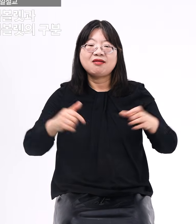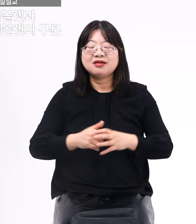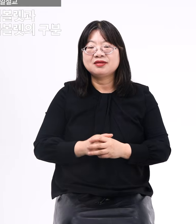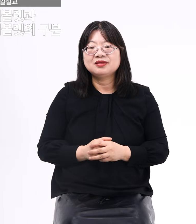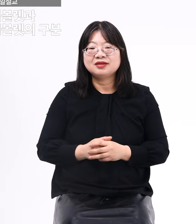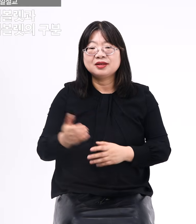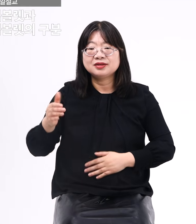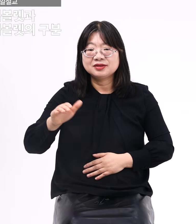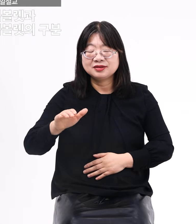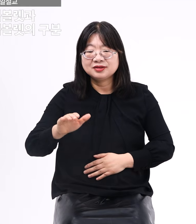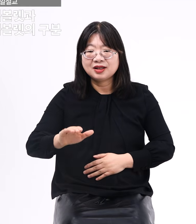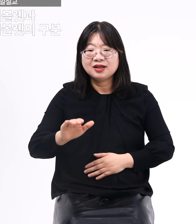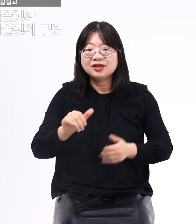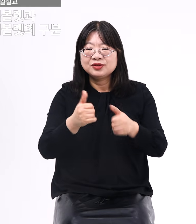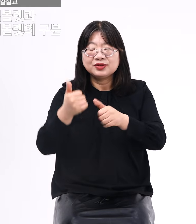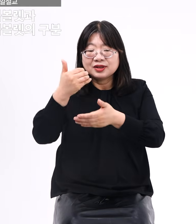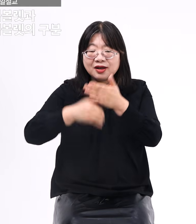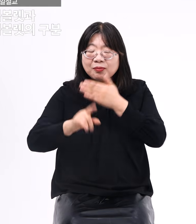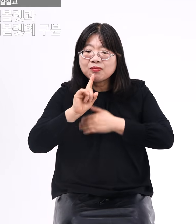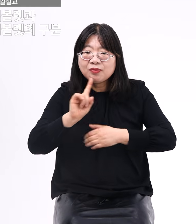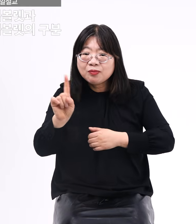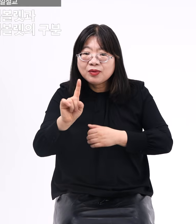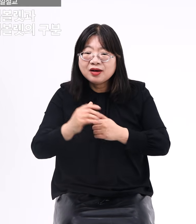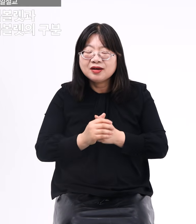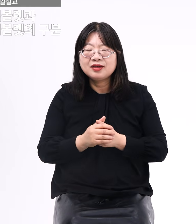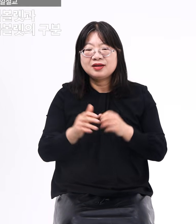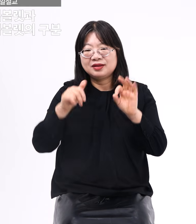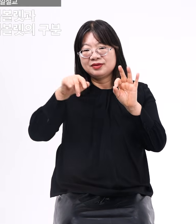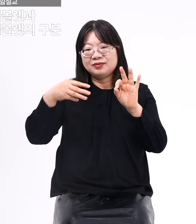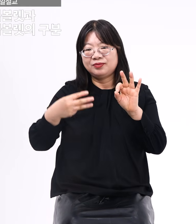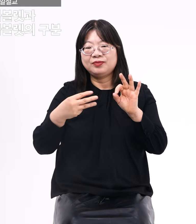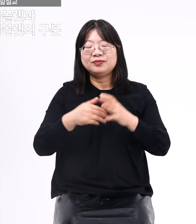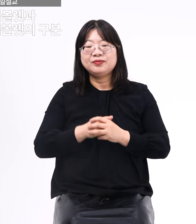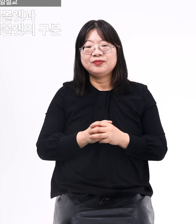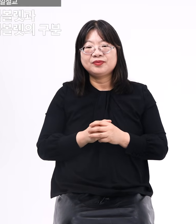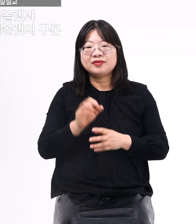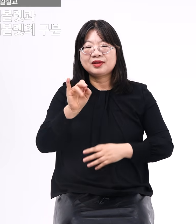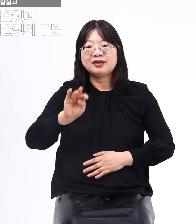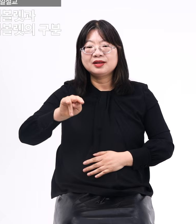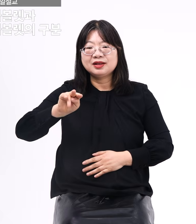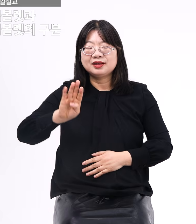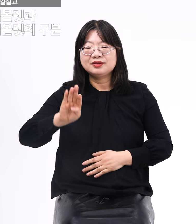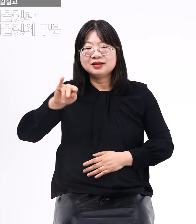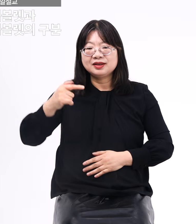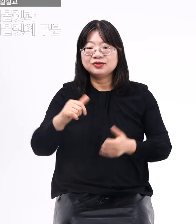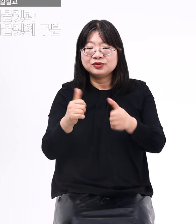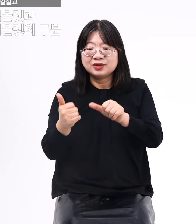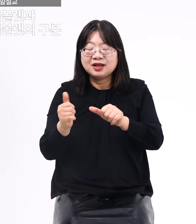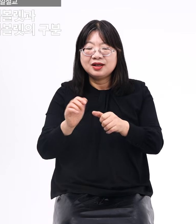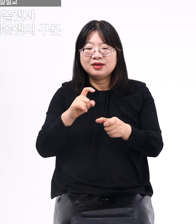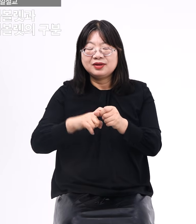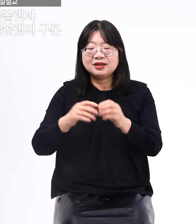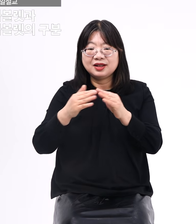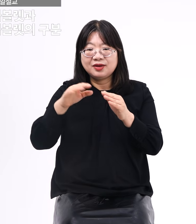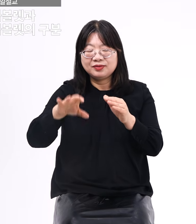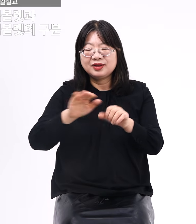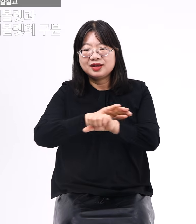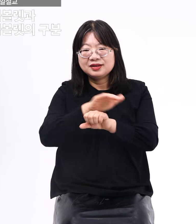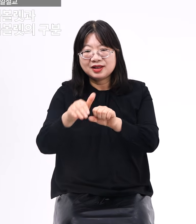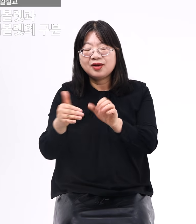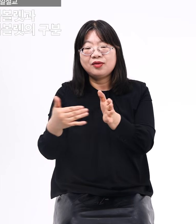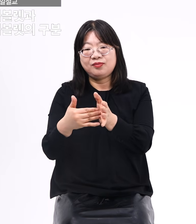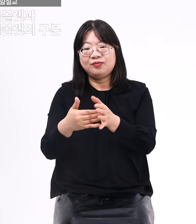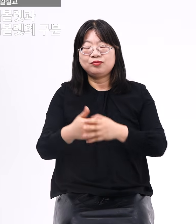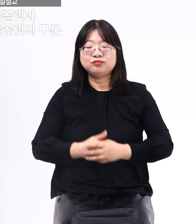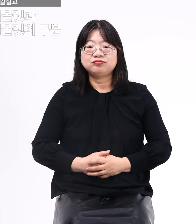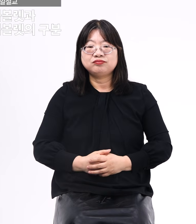그의 죽음을 이렇게 남깁니다. 10절. 입산이 죽음에 베들레헴에